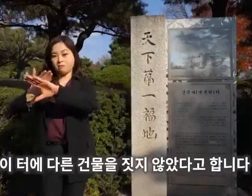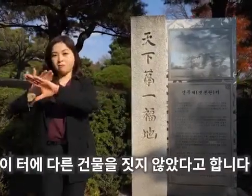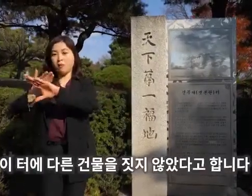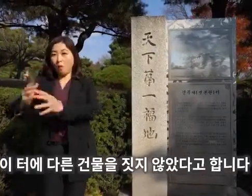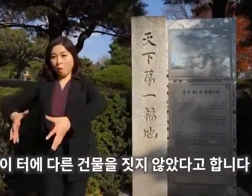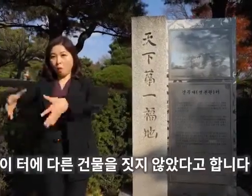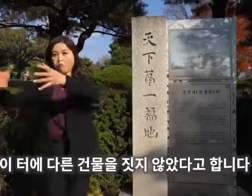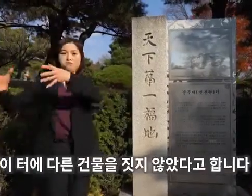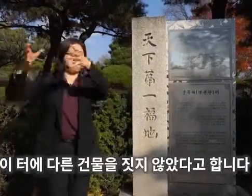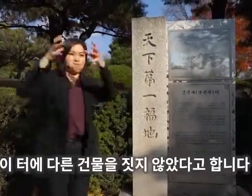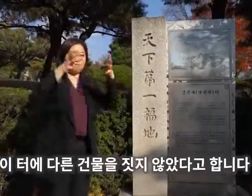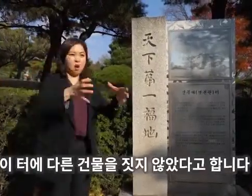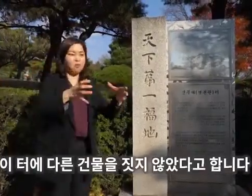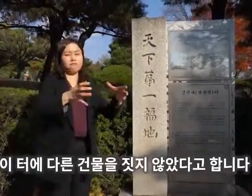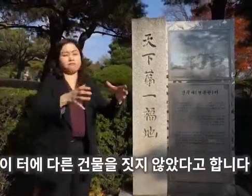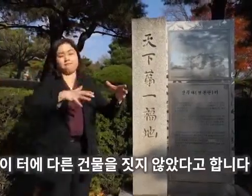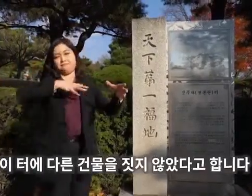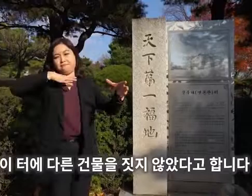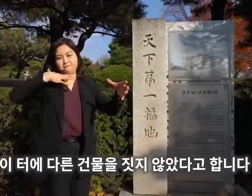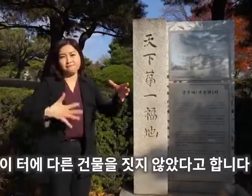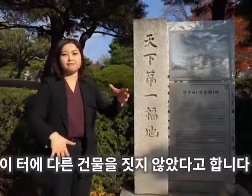다른 건물을 짓지 않았다고 합니다.